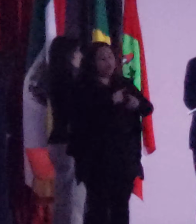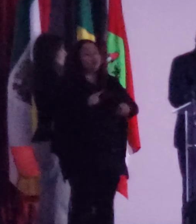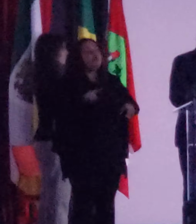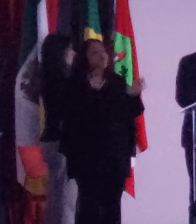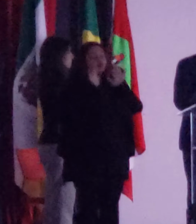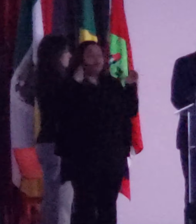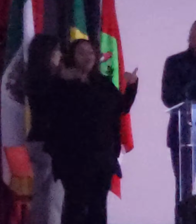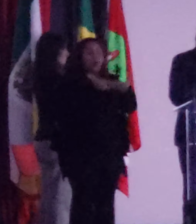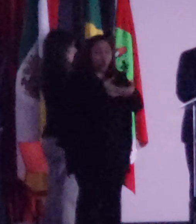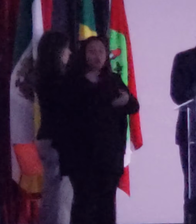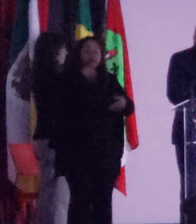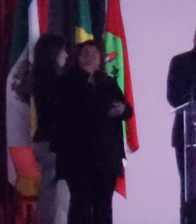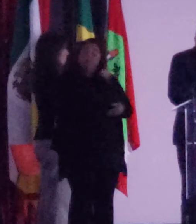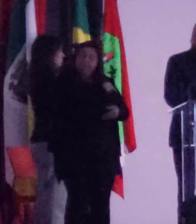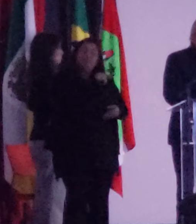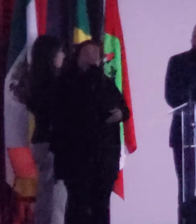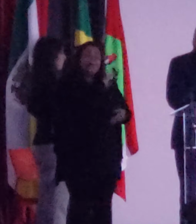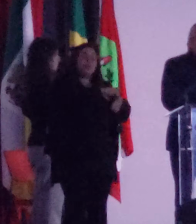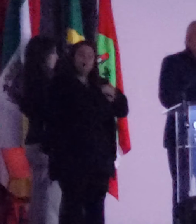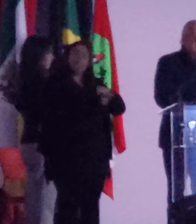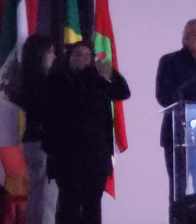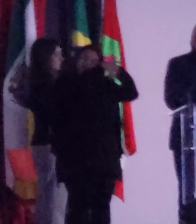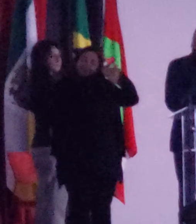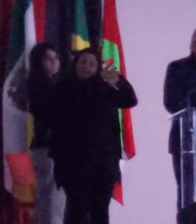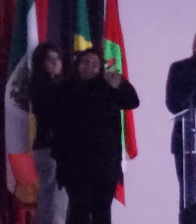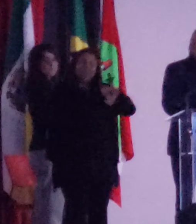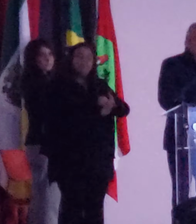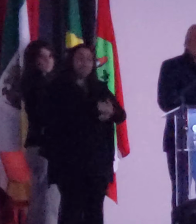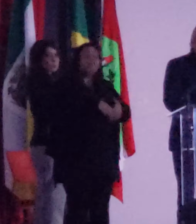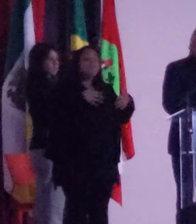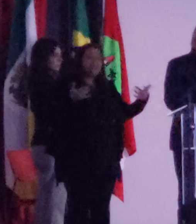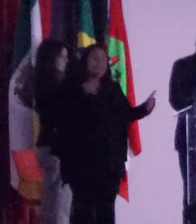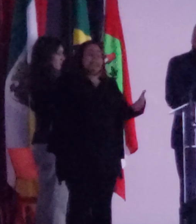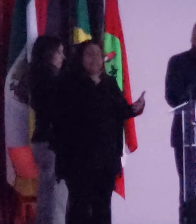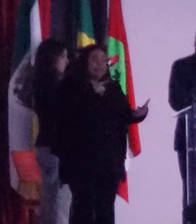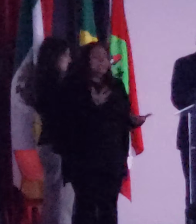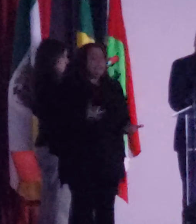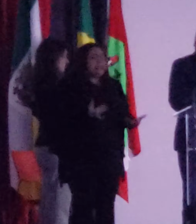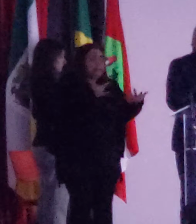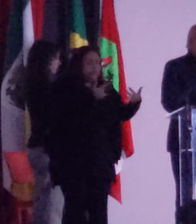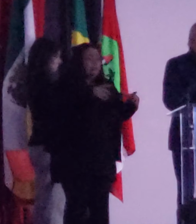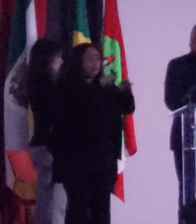muito destaque. Bom, o que que veio de bom atrás de tudo isso?